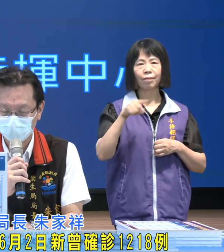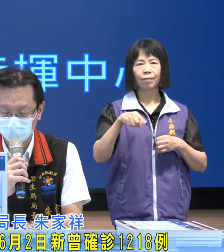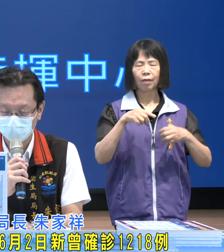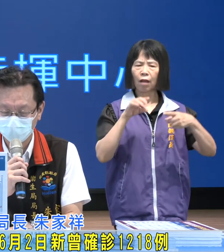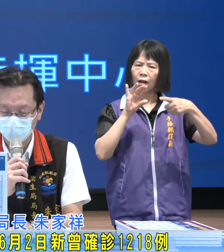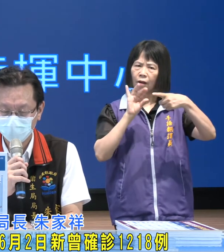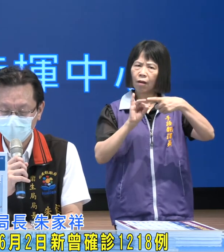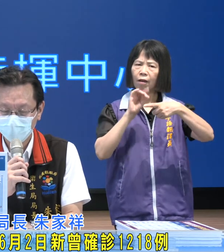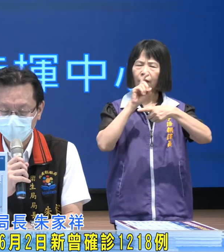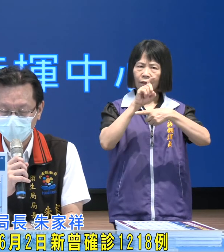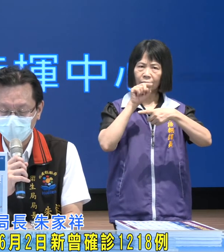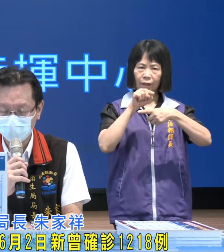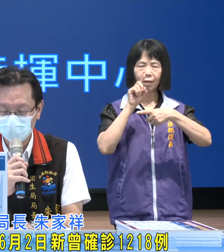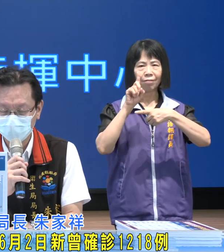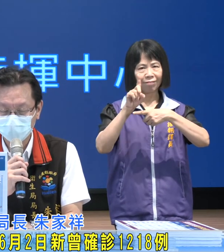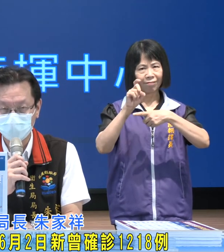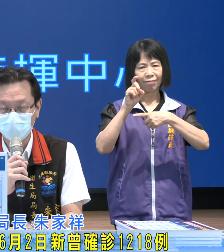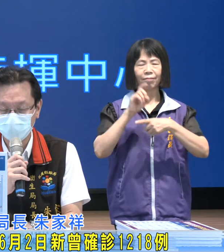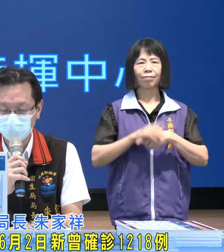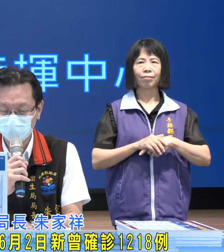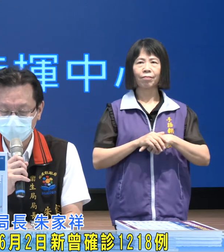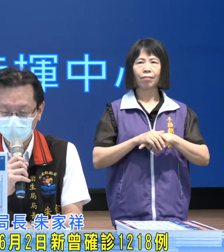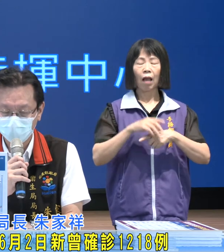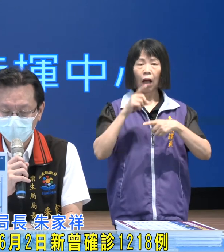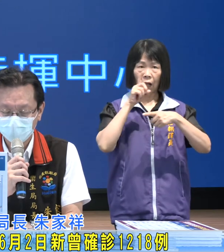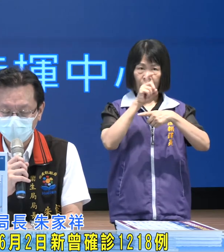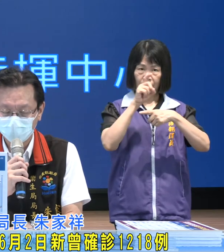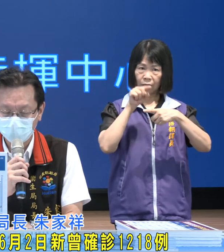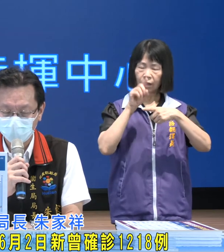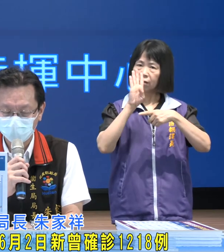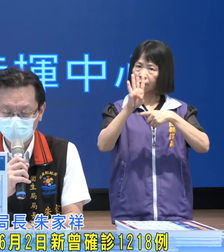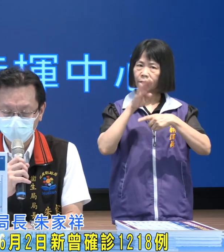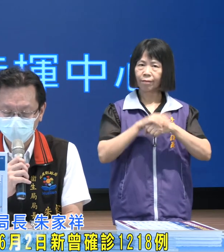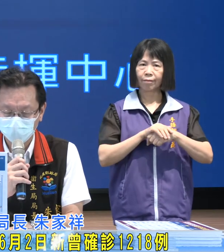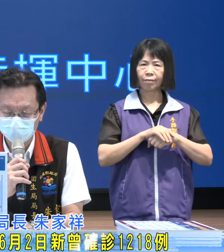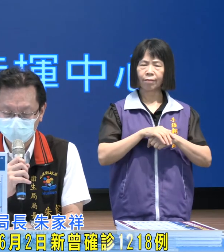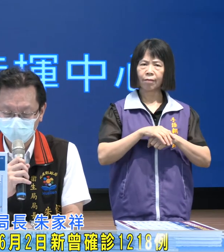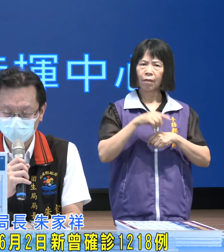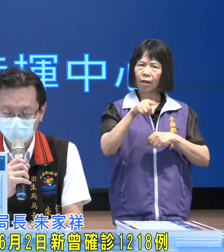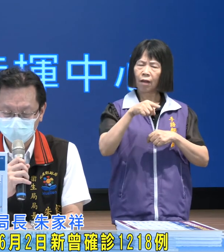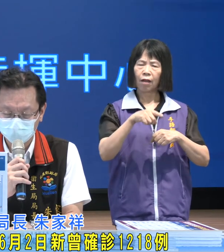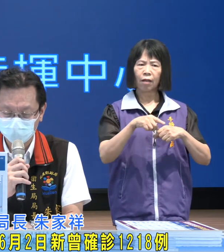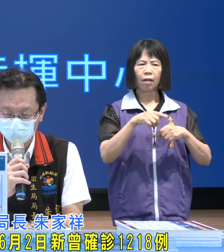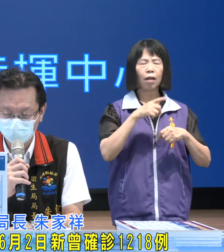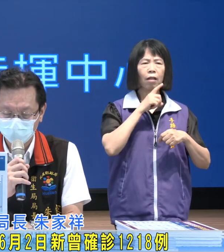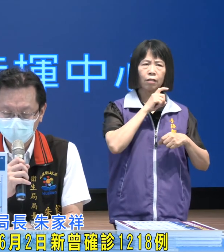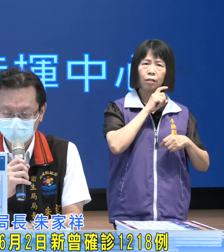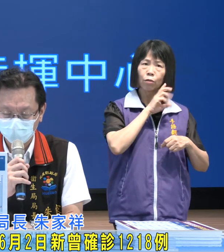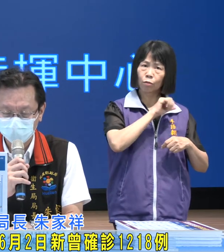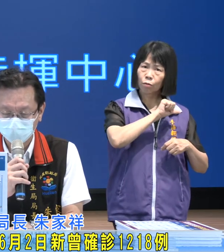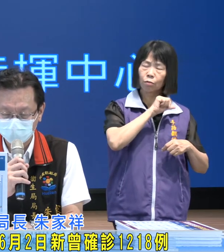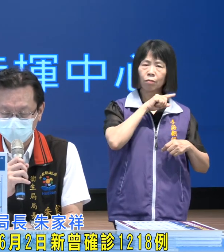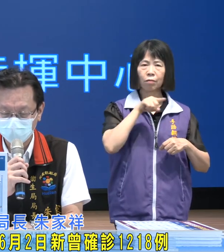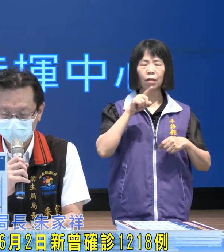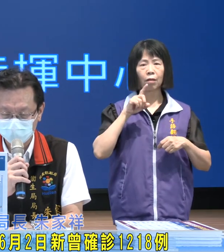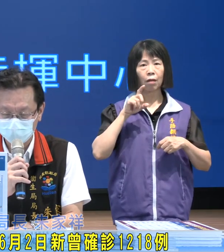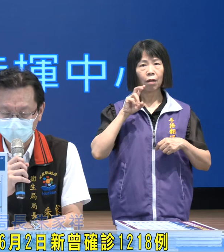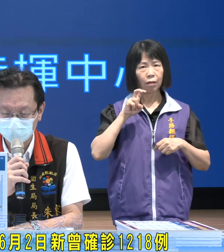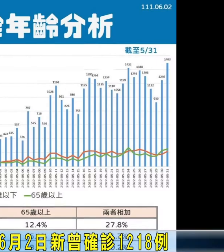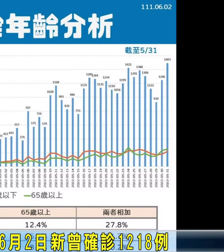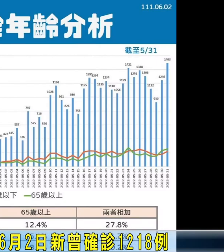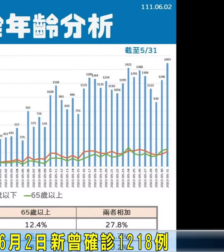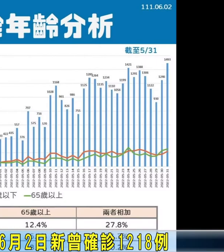是 10.4%。 那而且这个 10.4% 呢，那刚好跟我们的15到64岁的人口占比